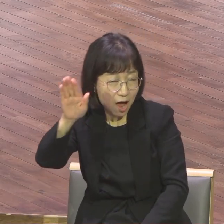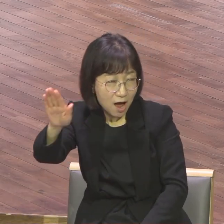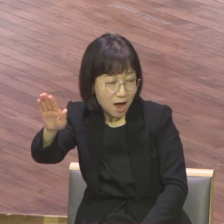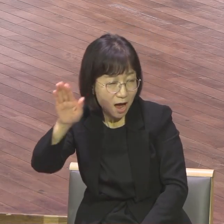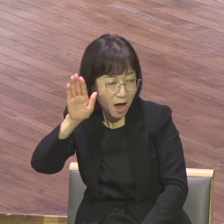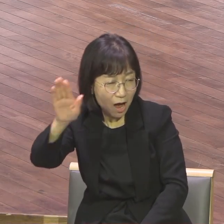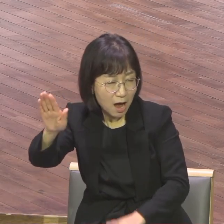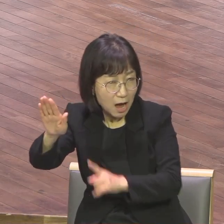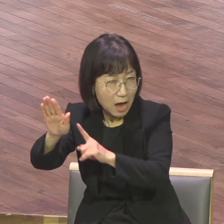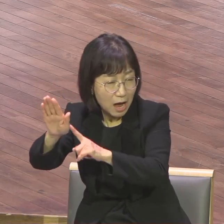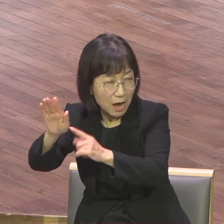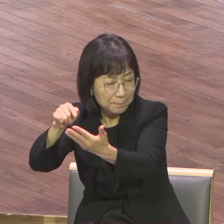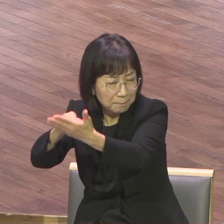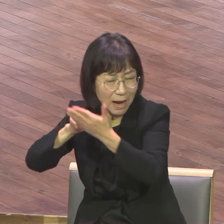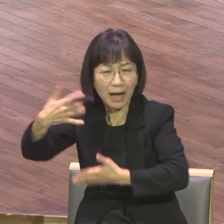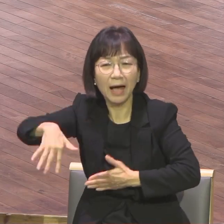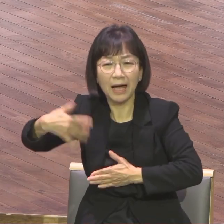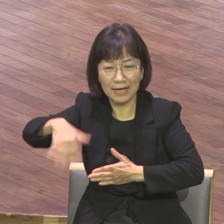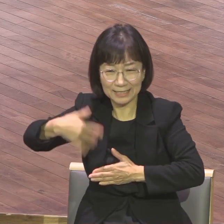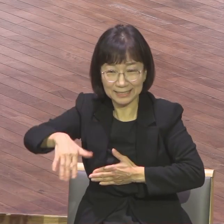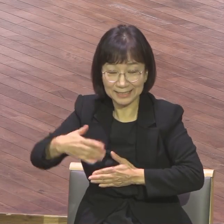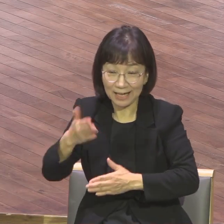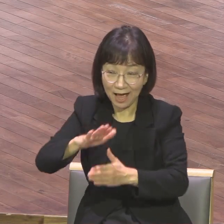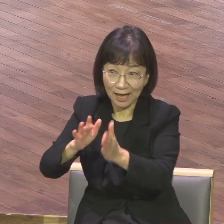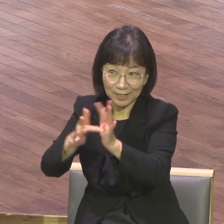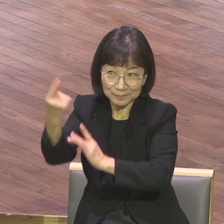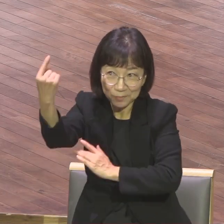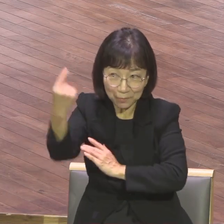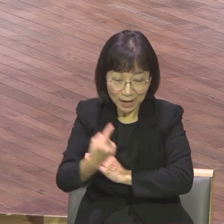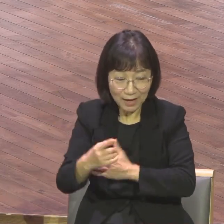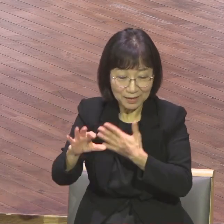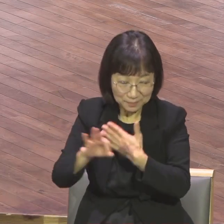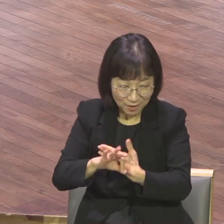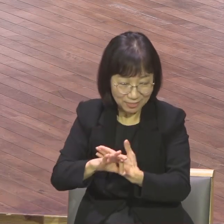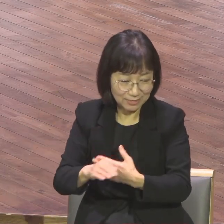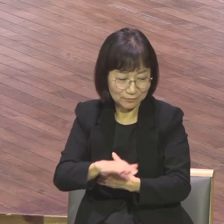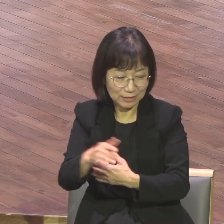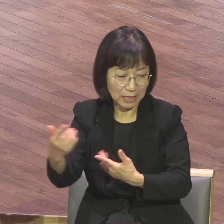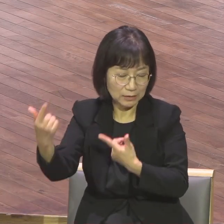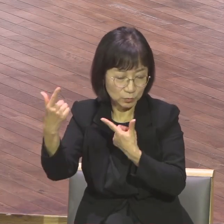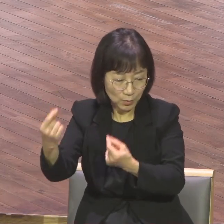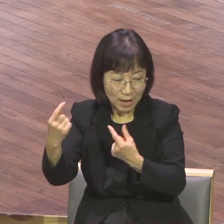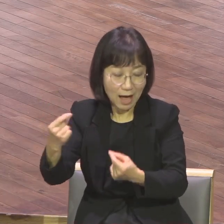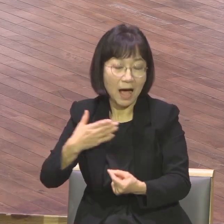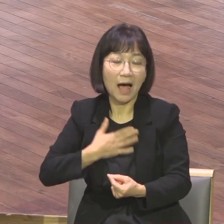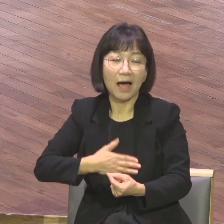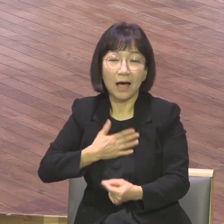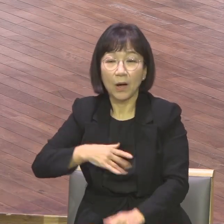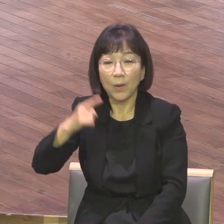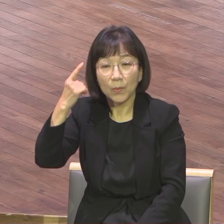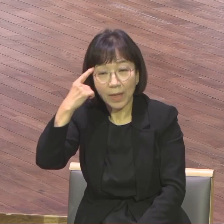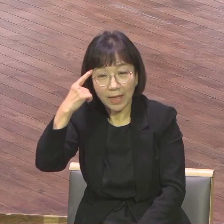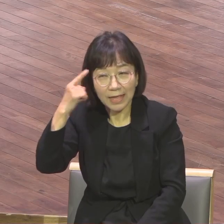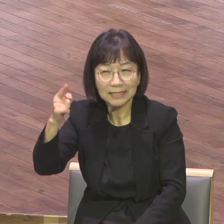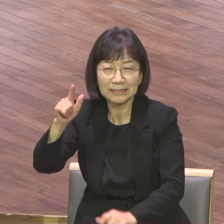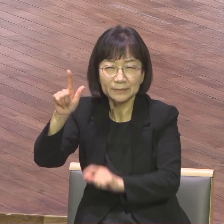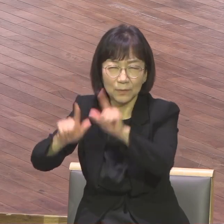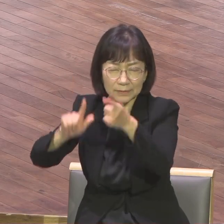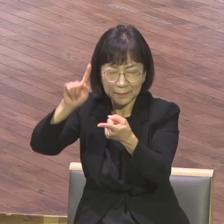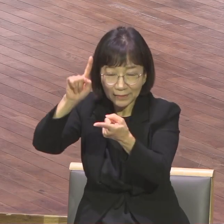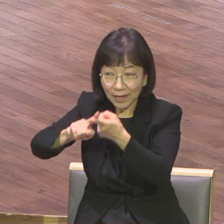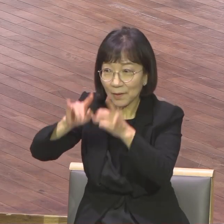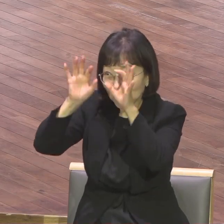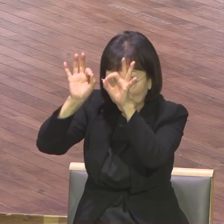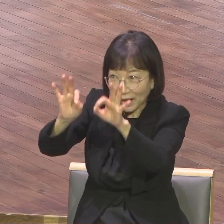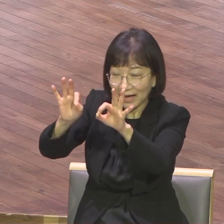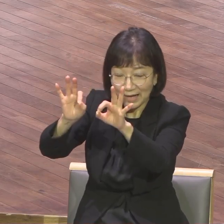아직 나타나지 아니하였으나 그가 나타나시면 우리가 그와 같을 줄을 아는 것은 그의 참모습 그대로 볼